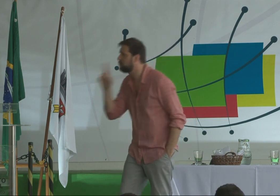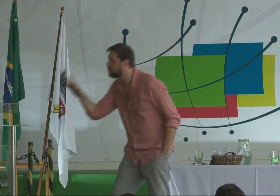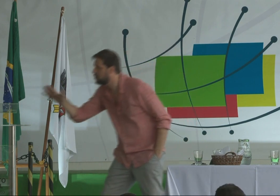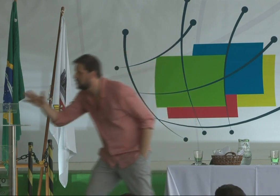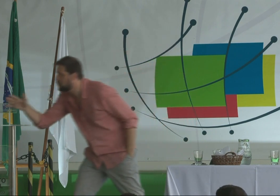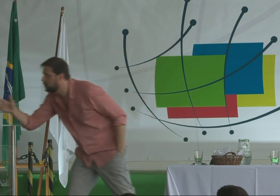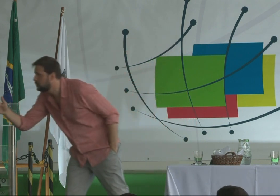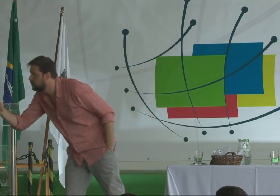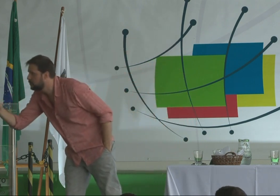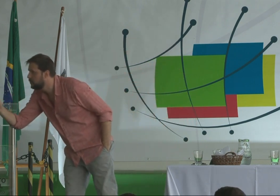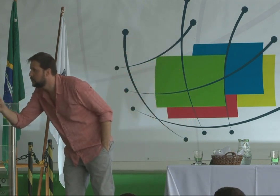em nível nacional.